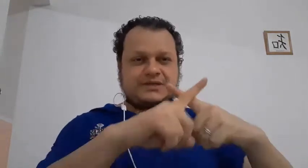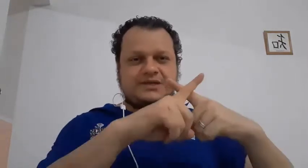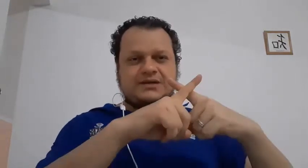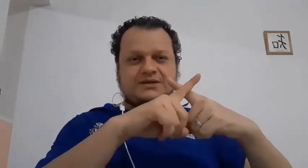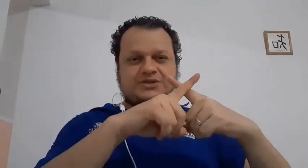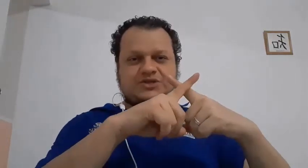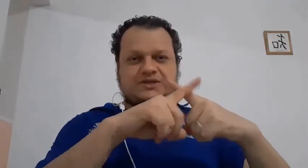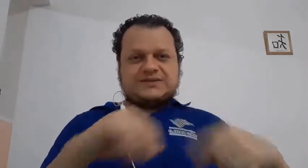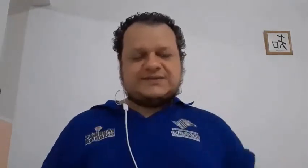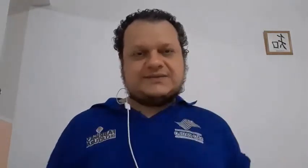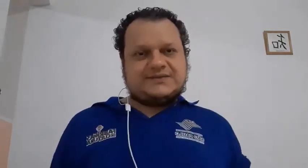X,